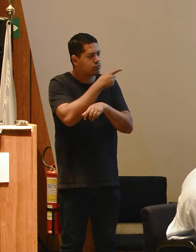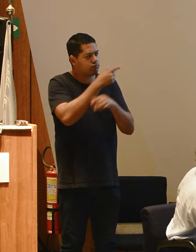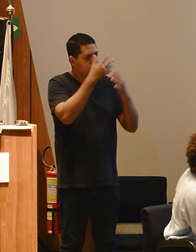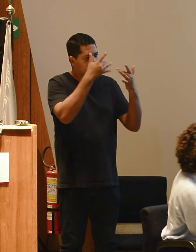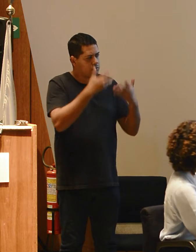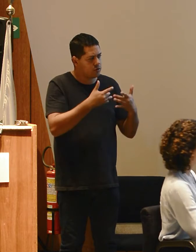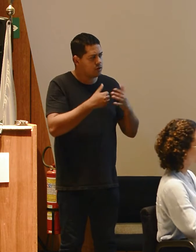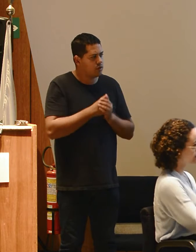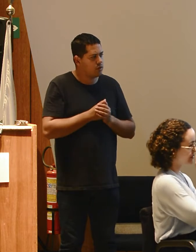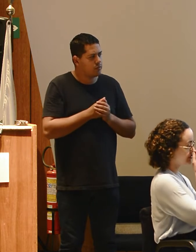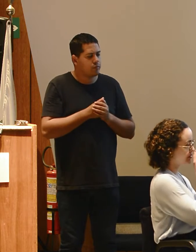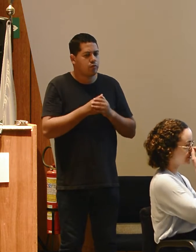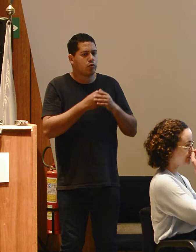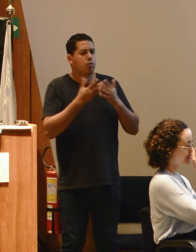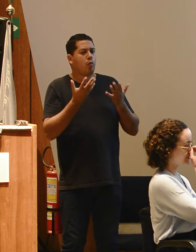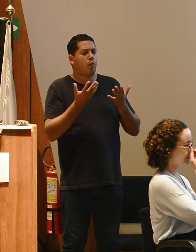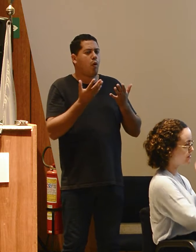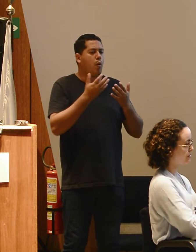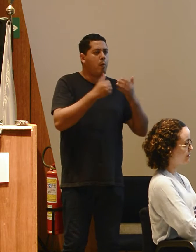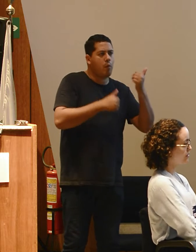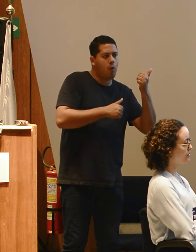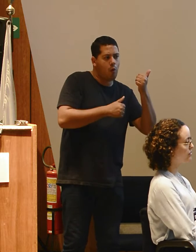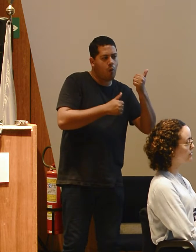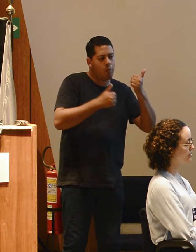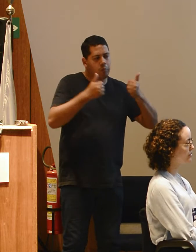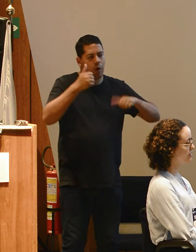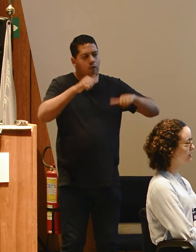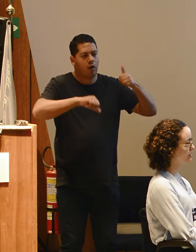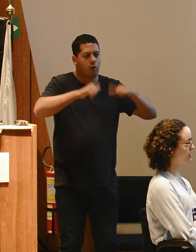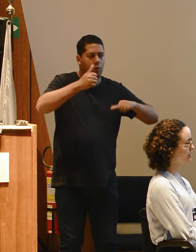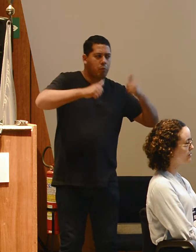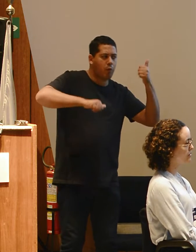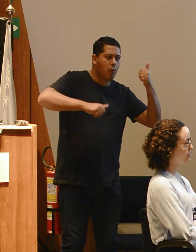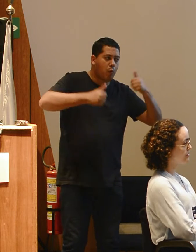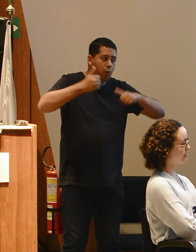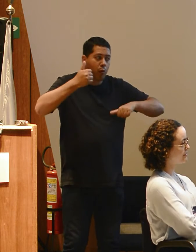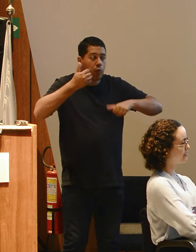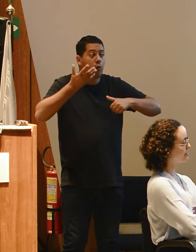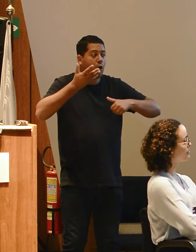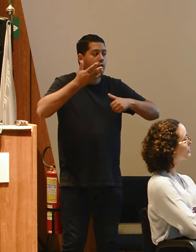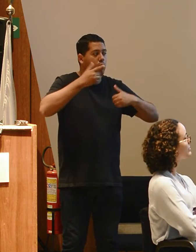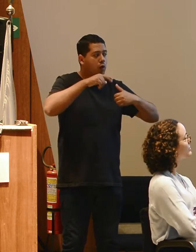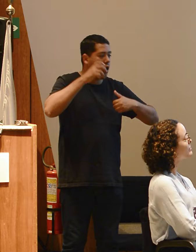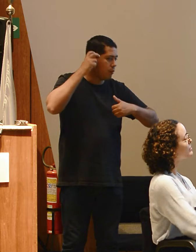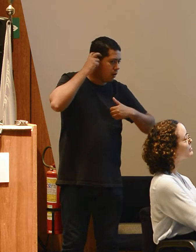gente quais são as vantagens e desvantagens desses dois tipos desses aparelhos, os que